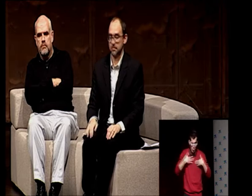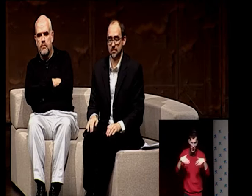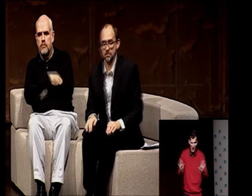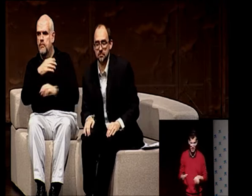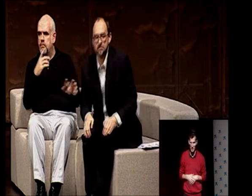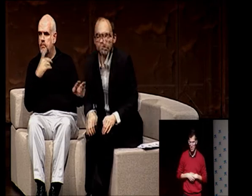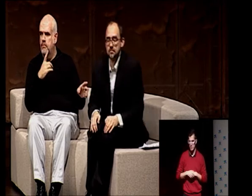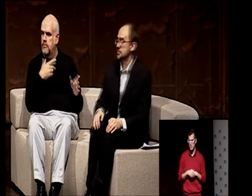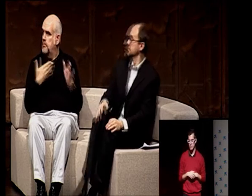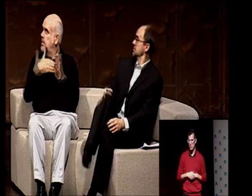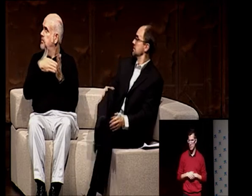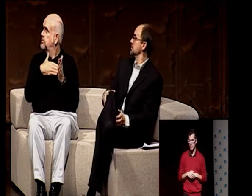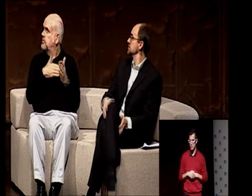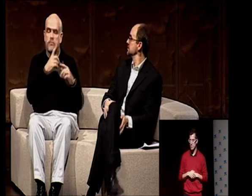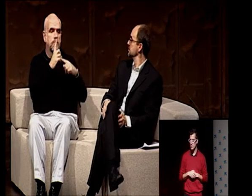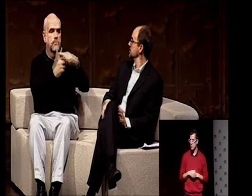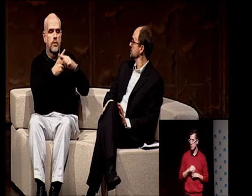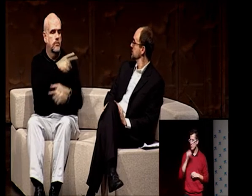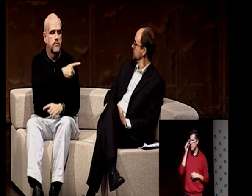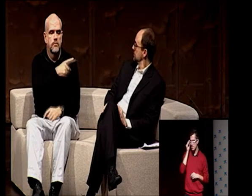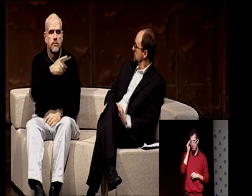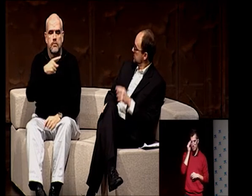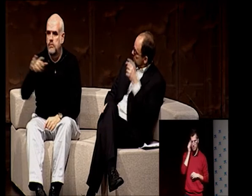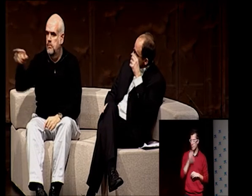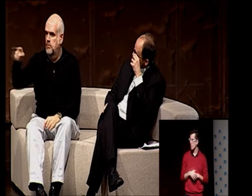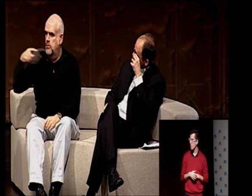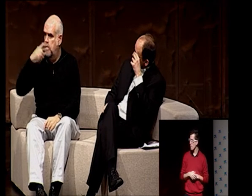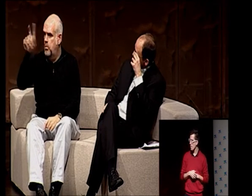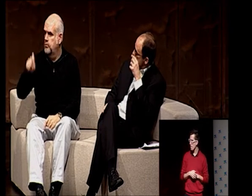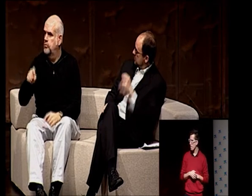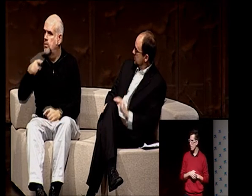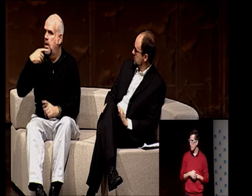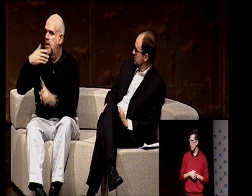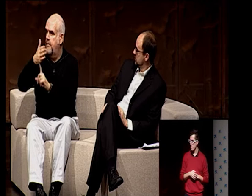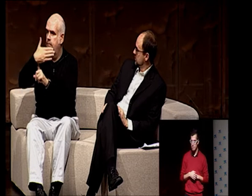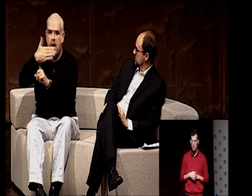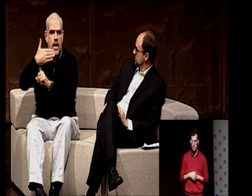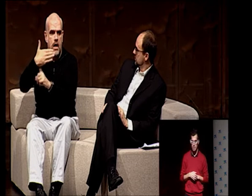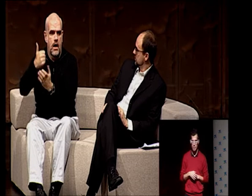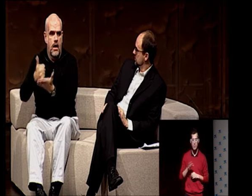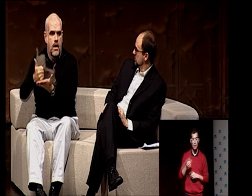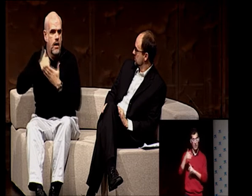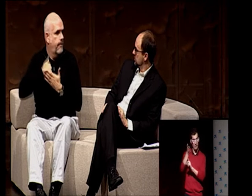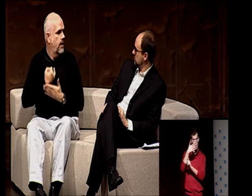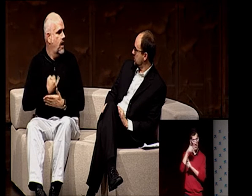no hay cierta no hay cierto consenso con respecto a la necesidad o no de la bandera